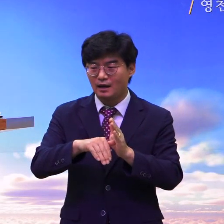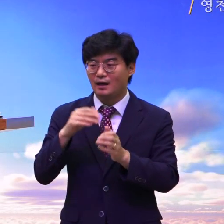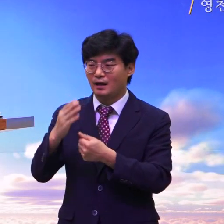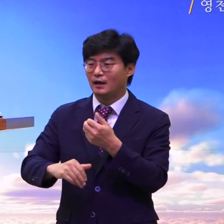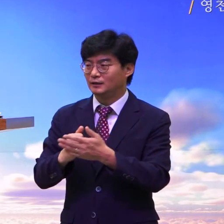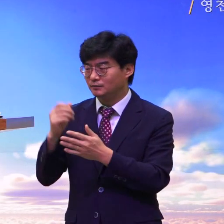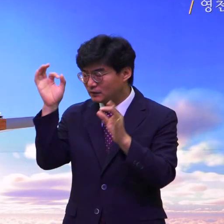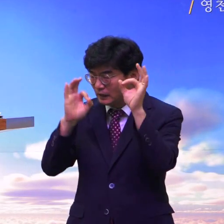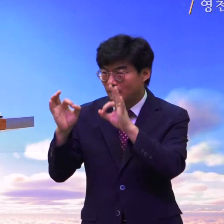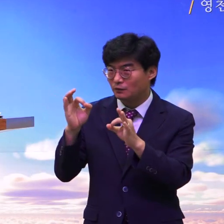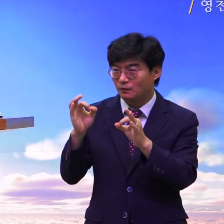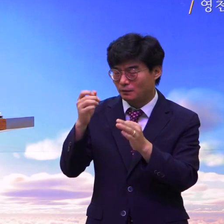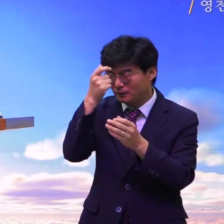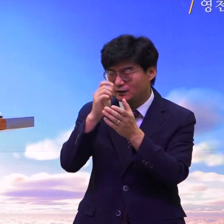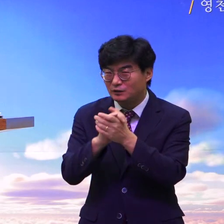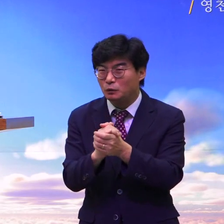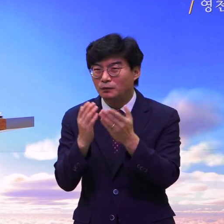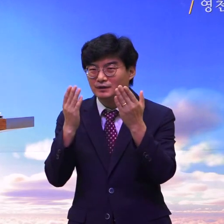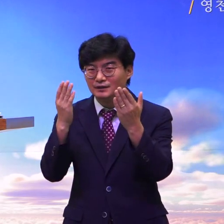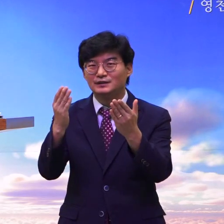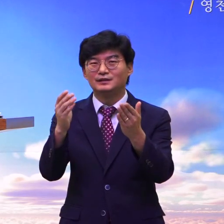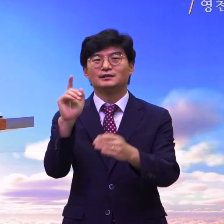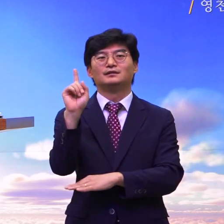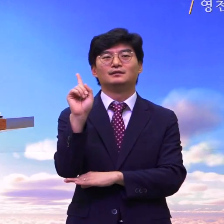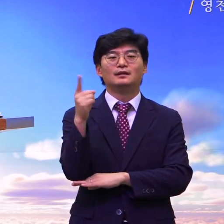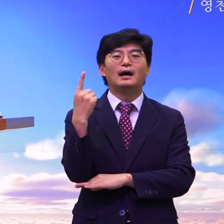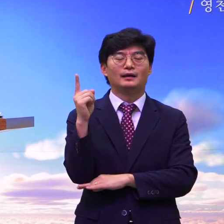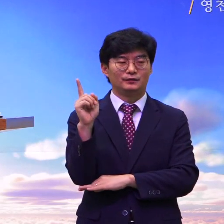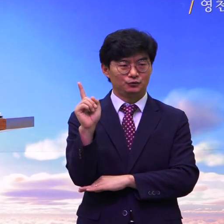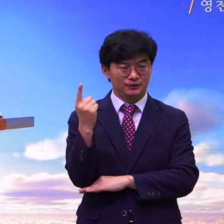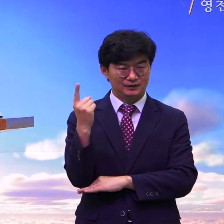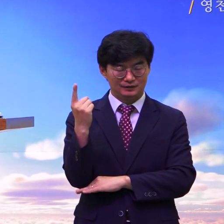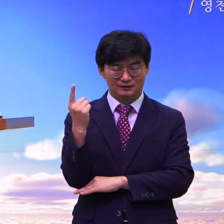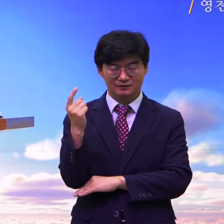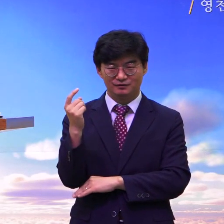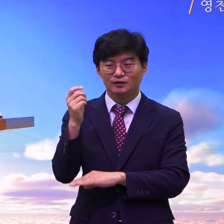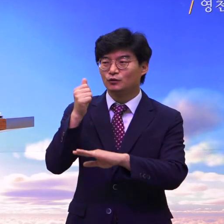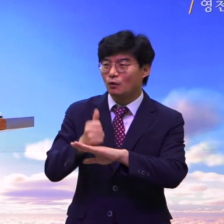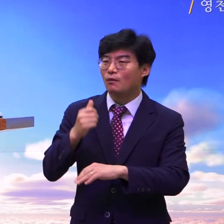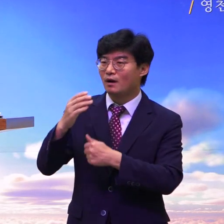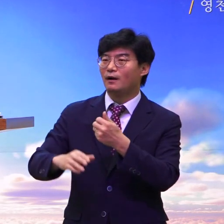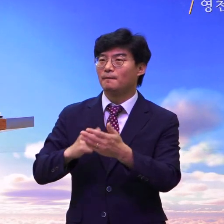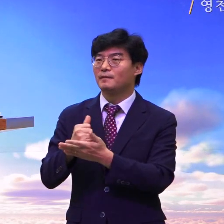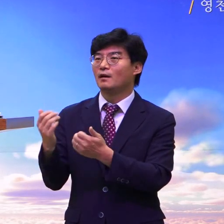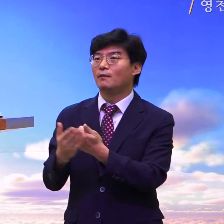하나님을 갈망했던 다윗은 하나님의 크신 은혜 가운데서 하나님을 찬양했습니다.